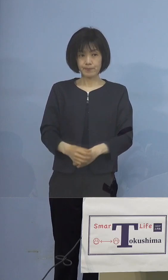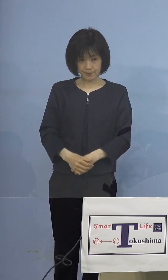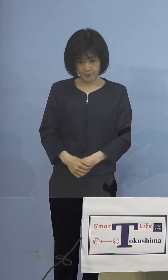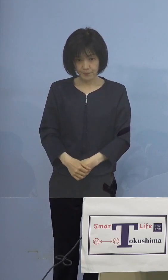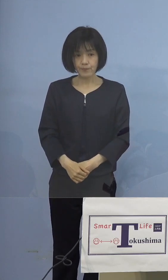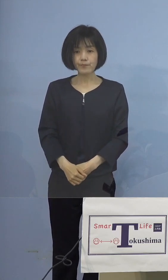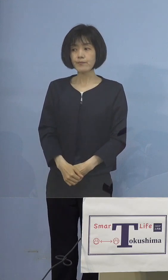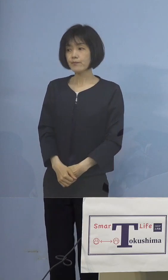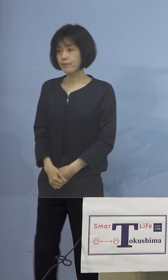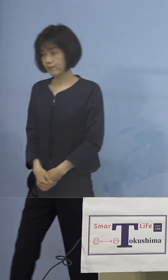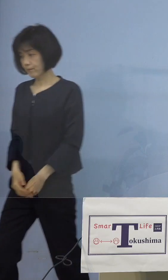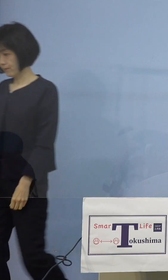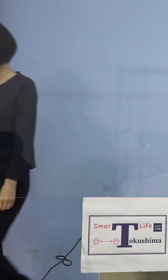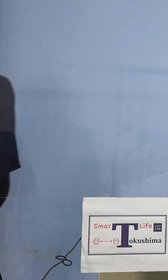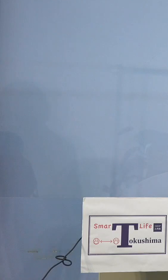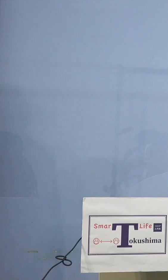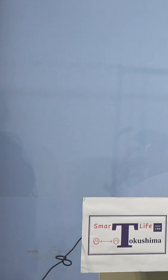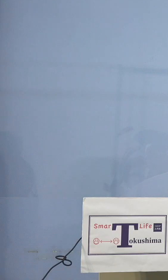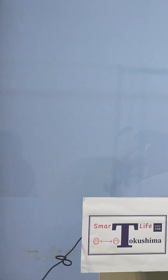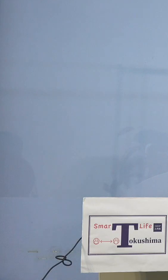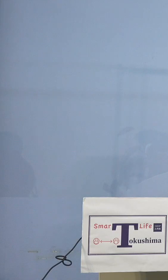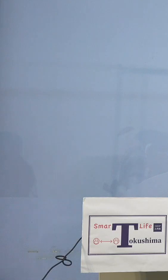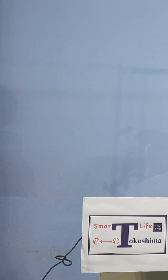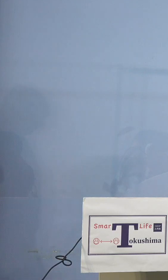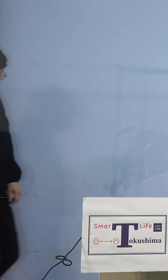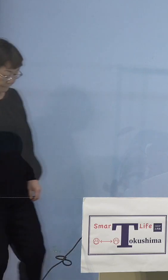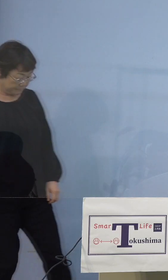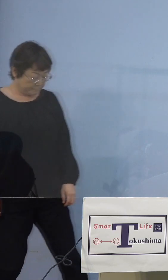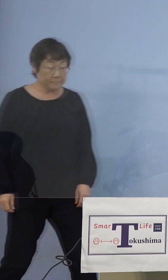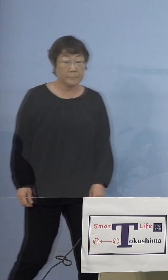では下原さんが各種あ市の上でお願いします。